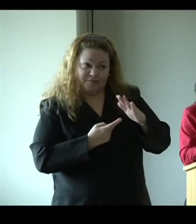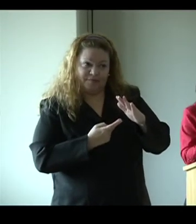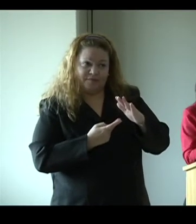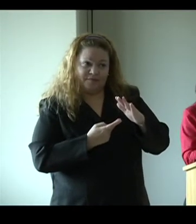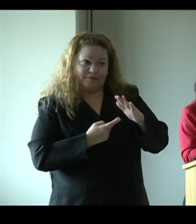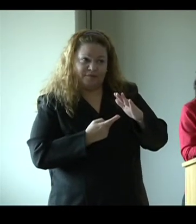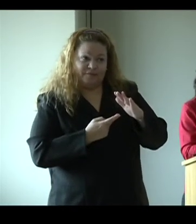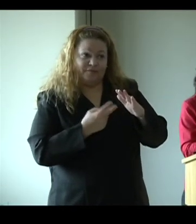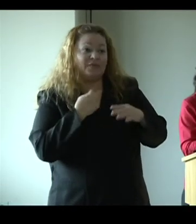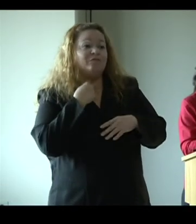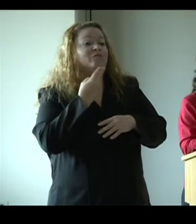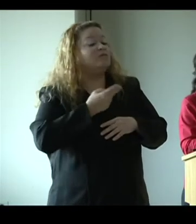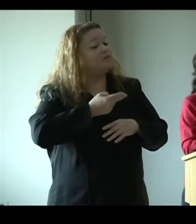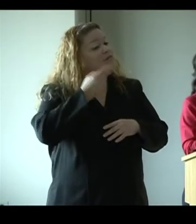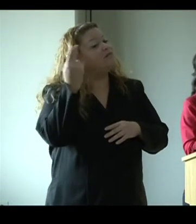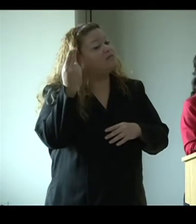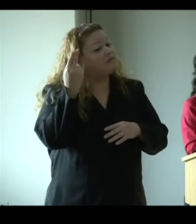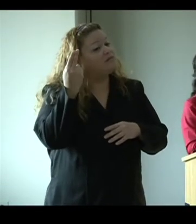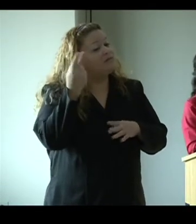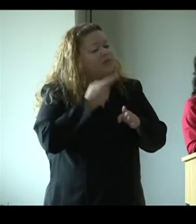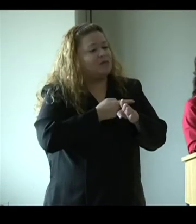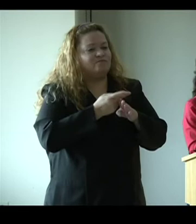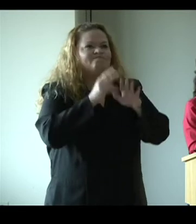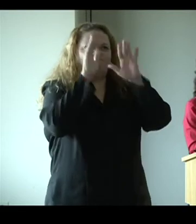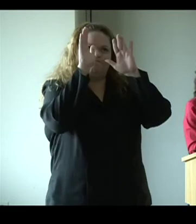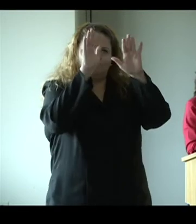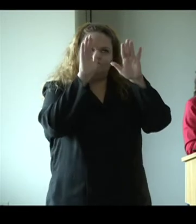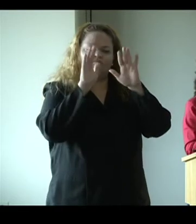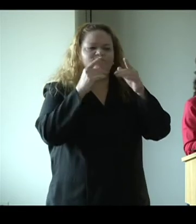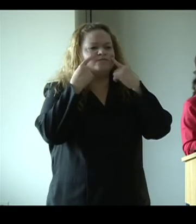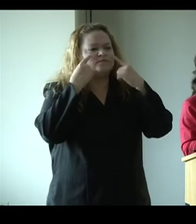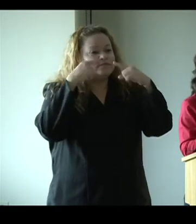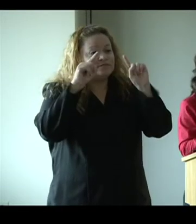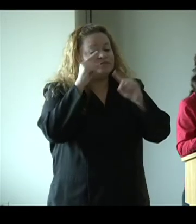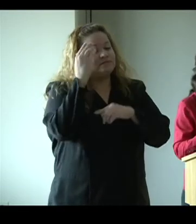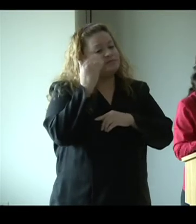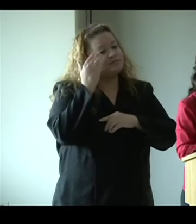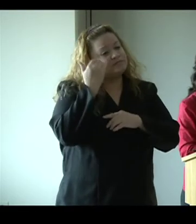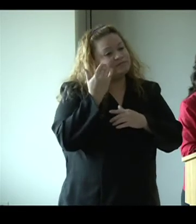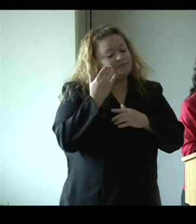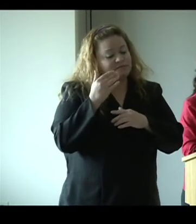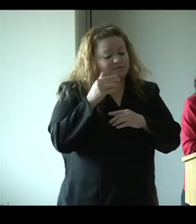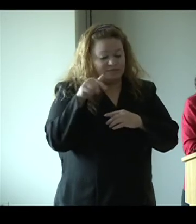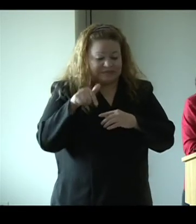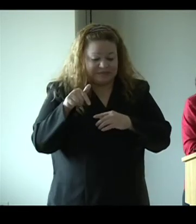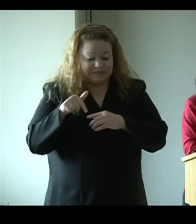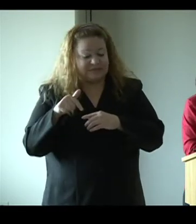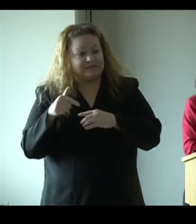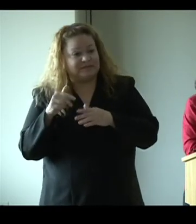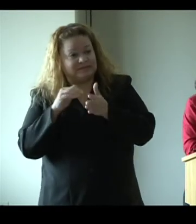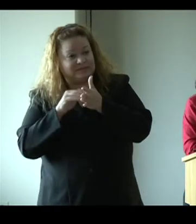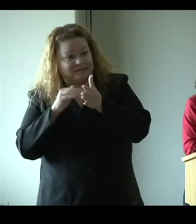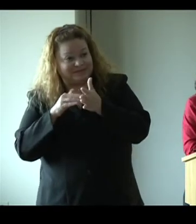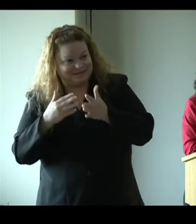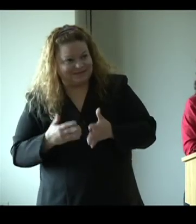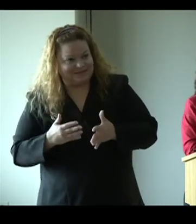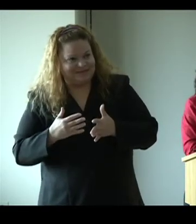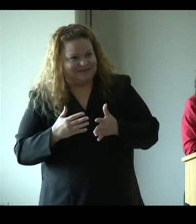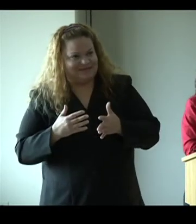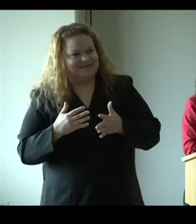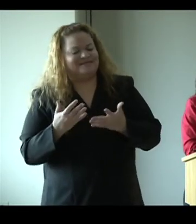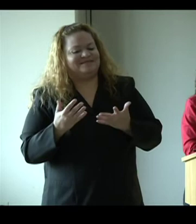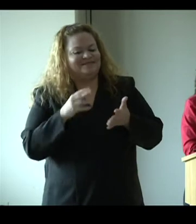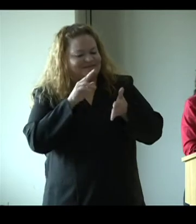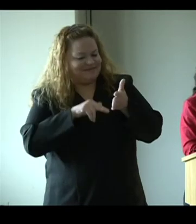en voz alta y fue un programa súper exitoso porque al dl a nene es más pequeños en primer lugar no